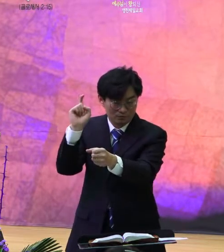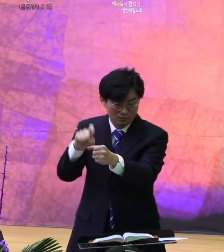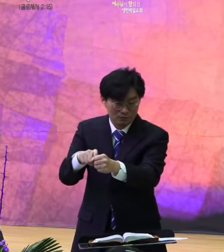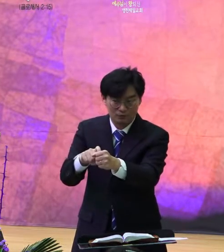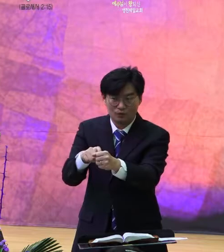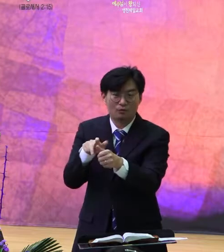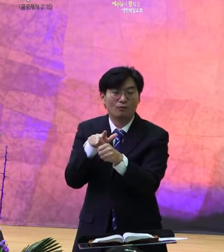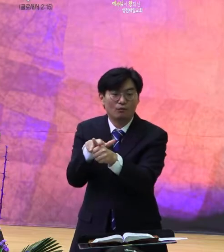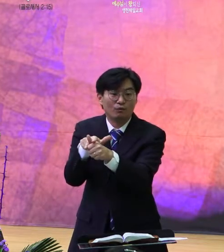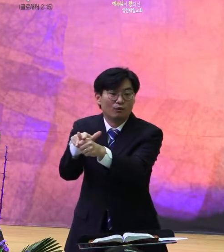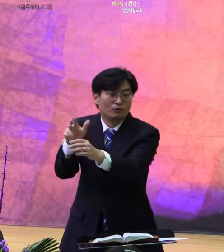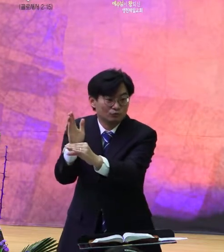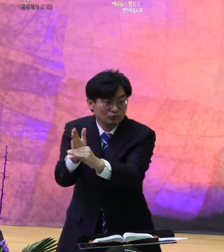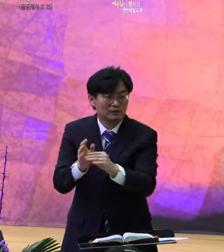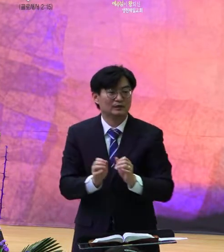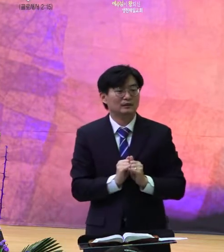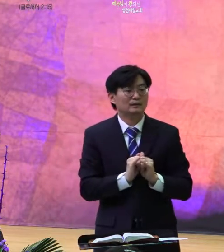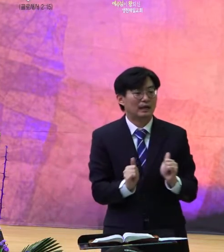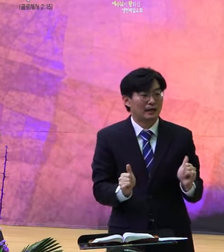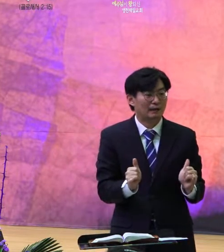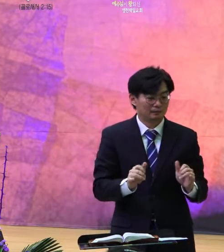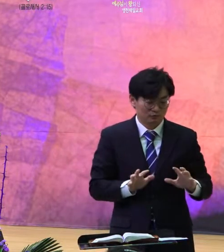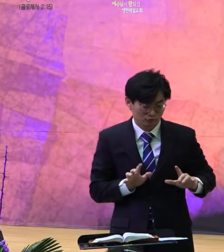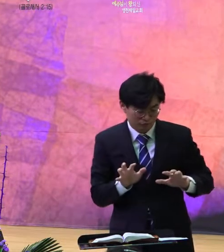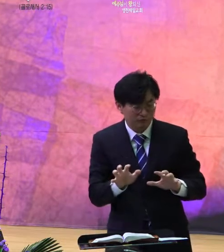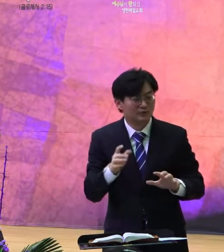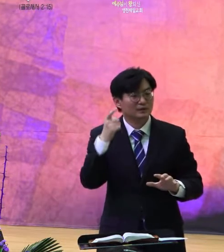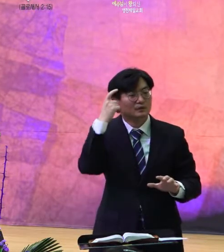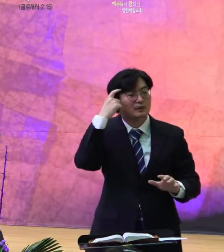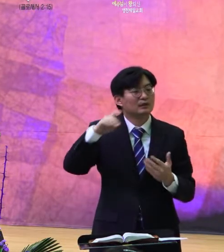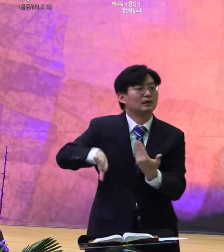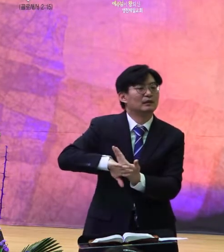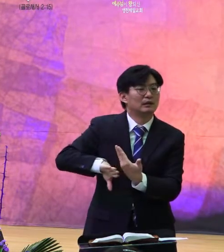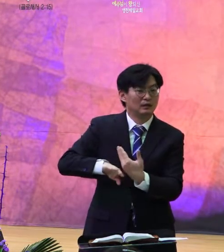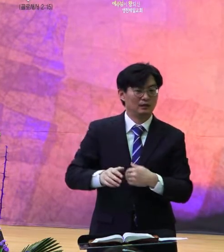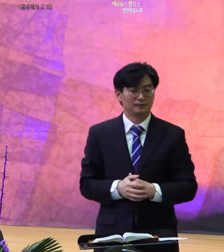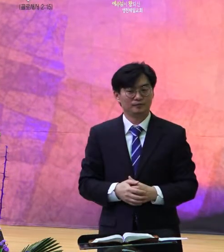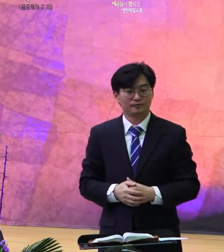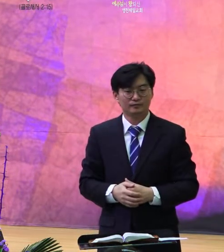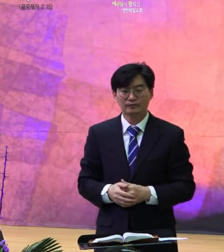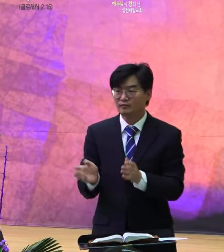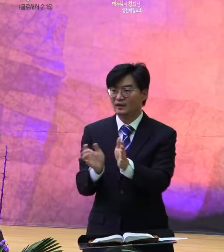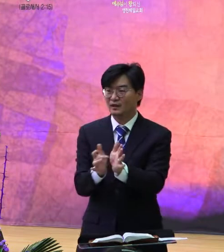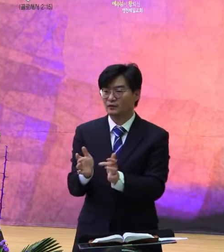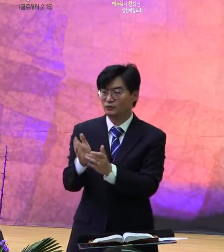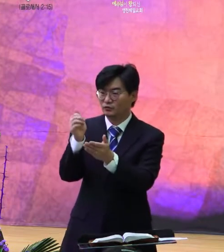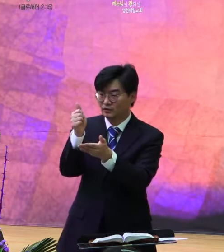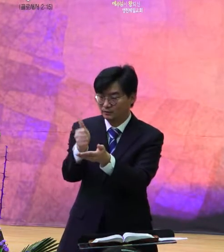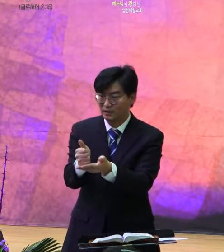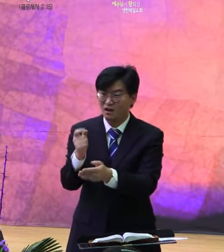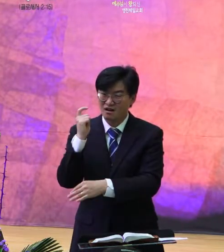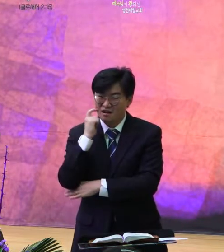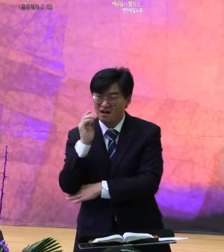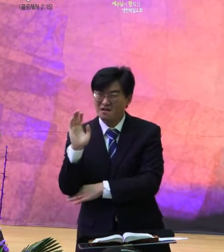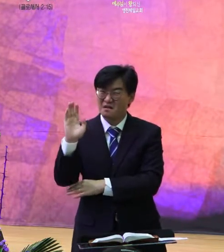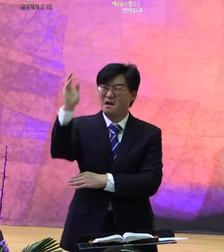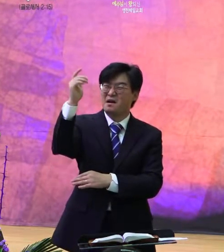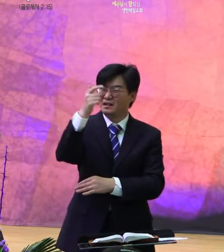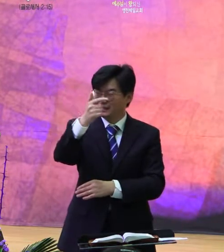그렇기 때문에 오늘 본문에 기록된 예수님의 예루살렘 입성은 영광을 향한 걸음이 아니라 십자가의